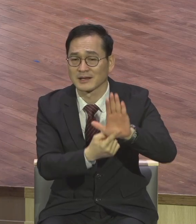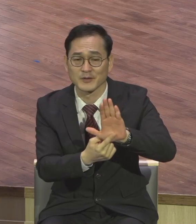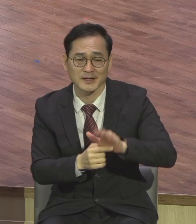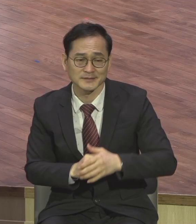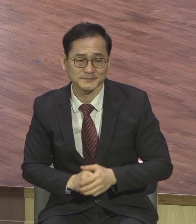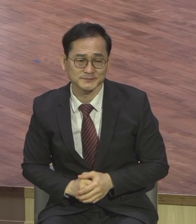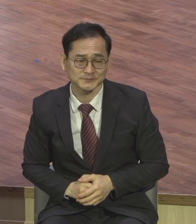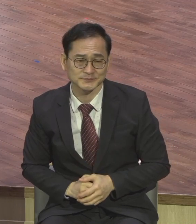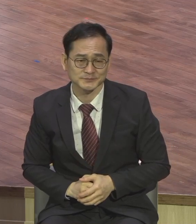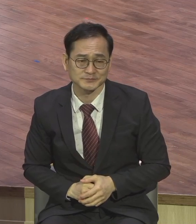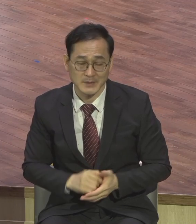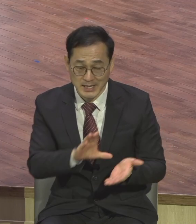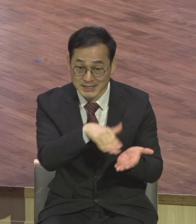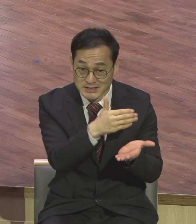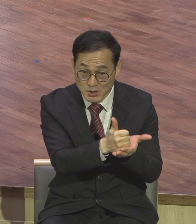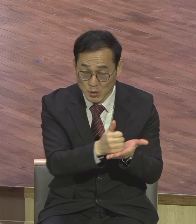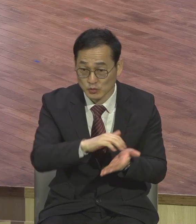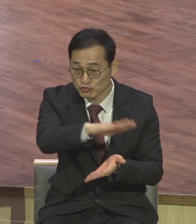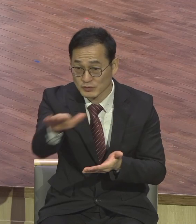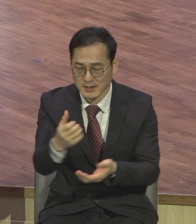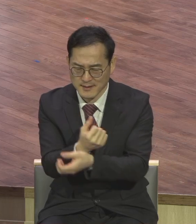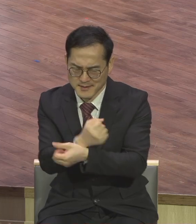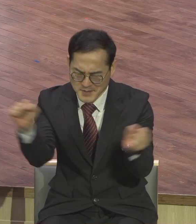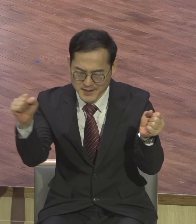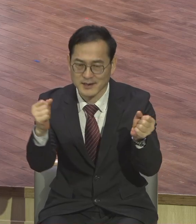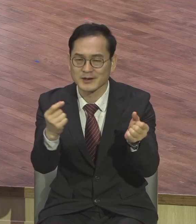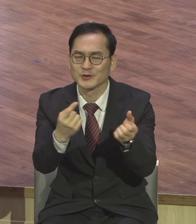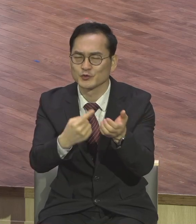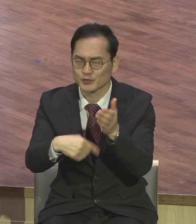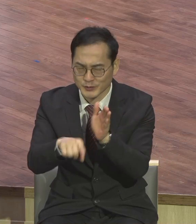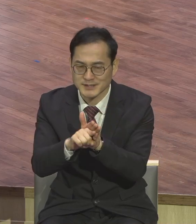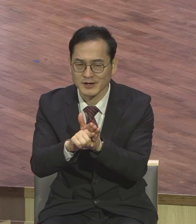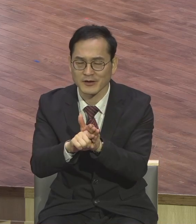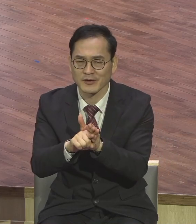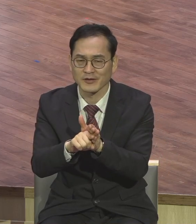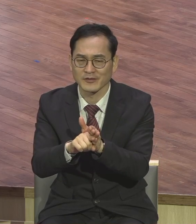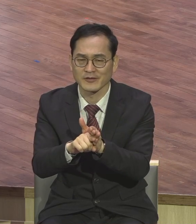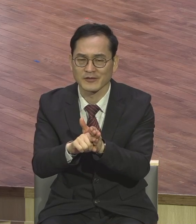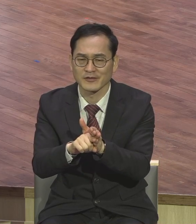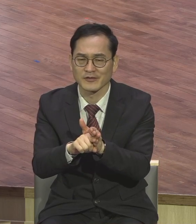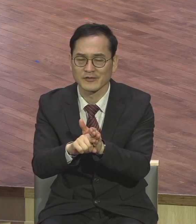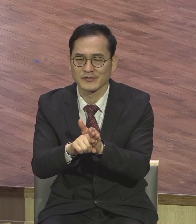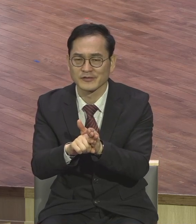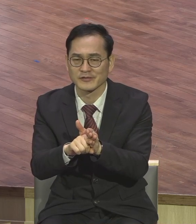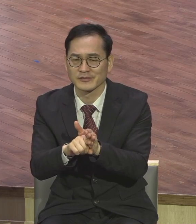그리스도께서 우리를 자유롭게 하시려고 자유를 주셨으니